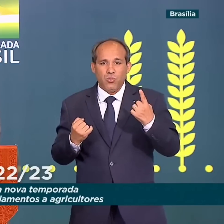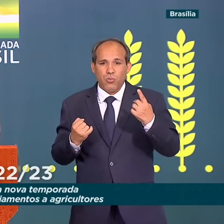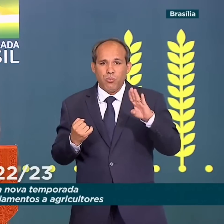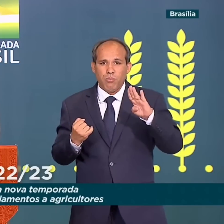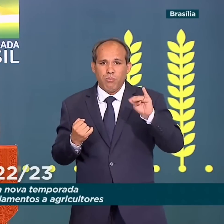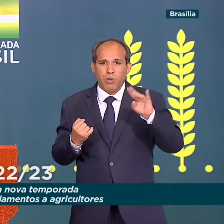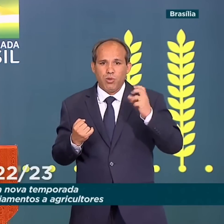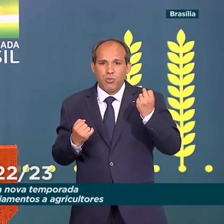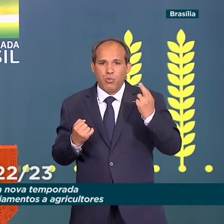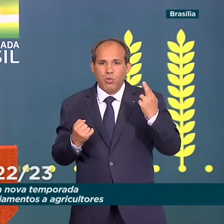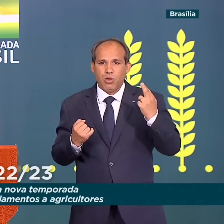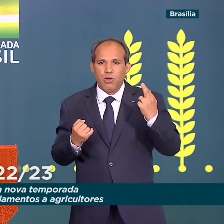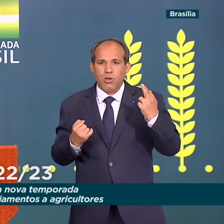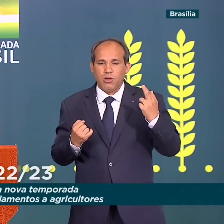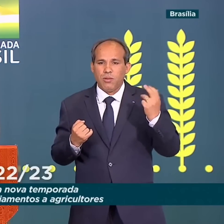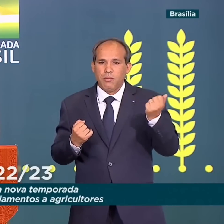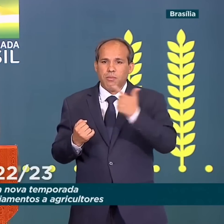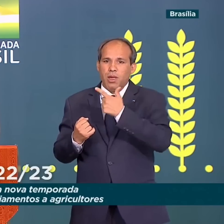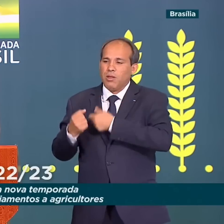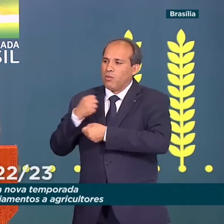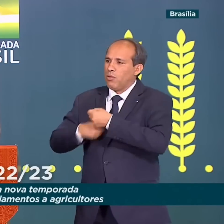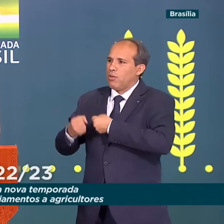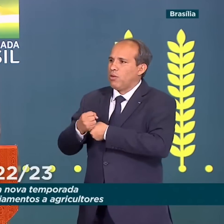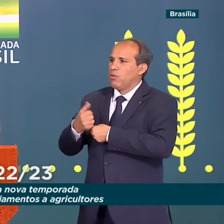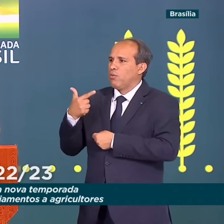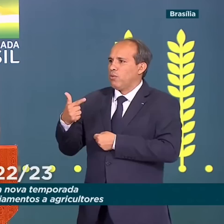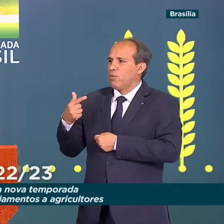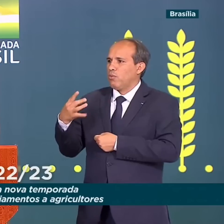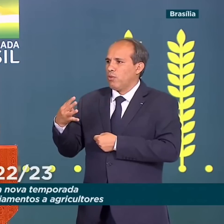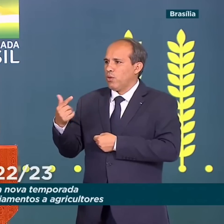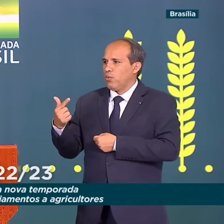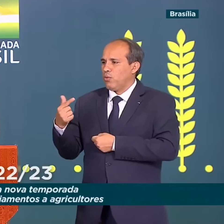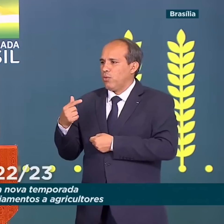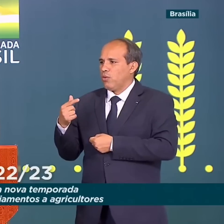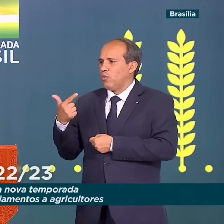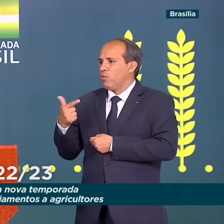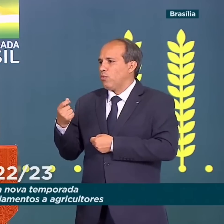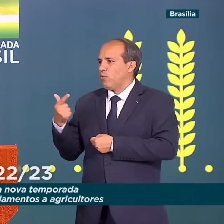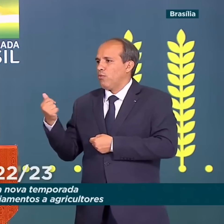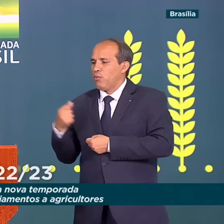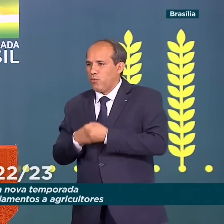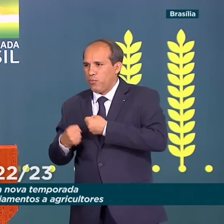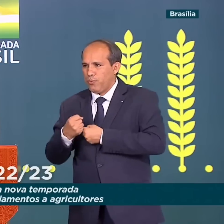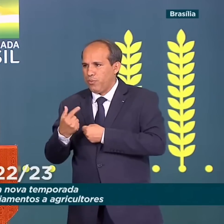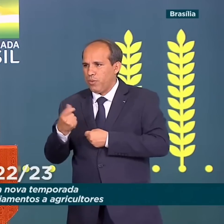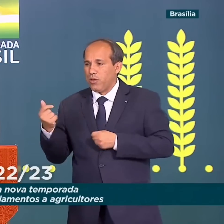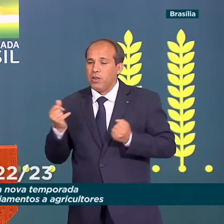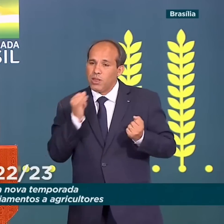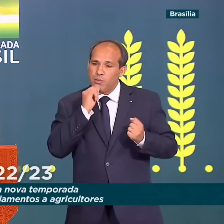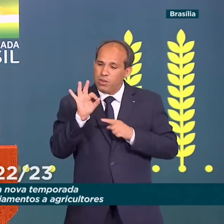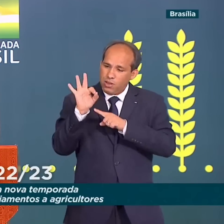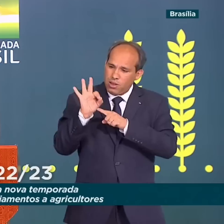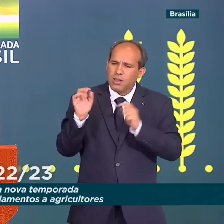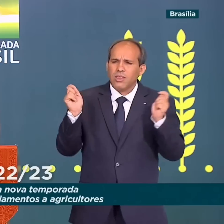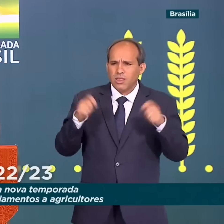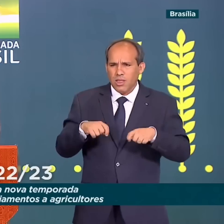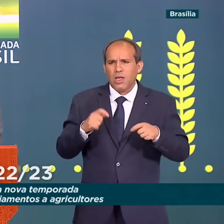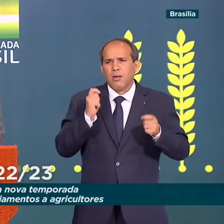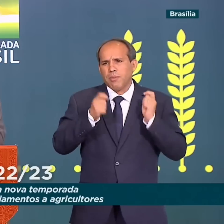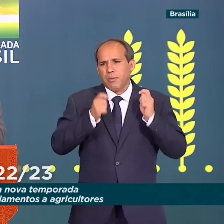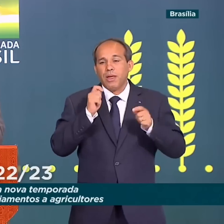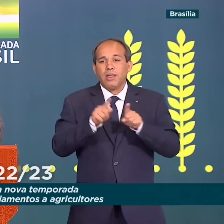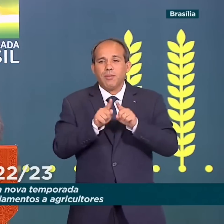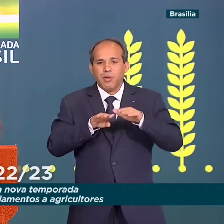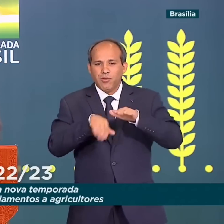diante de 252 bilhões na safra passada, e com taxas de juros compatíveis e